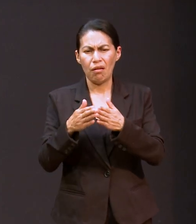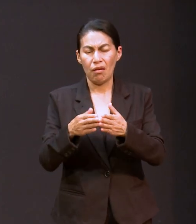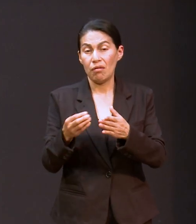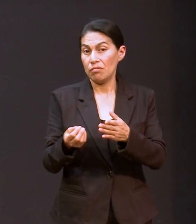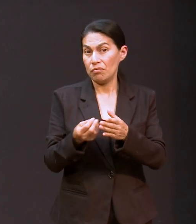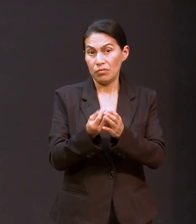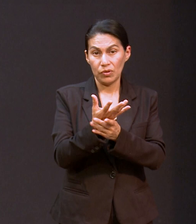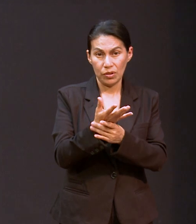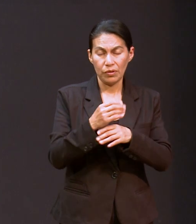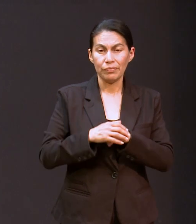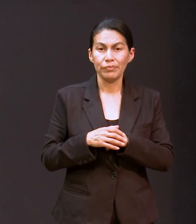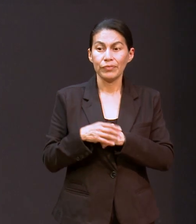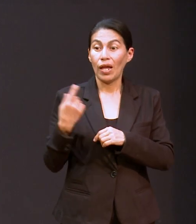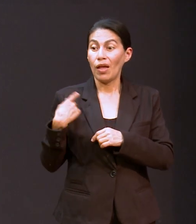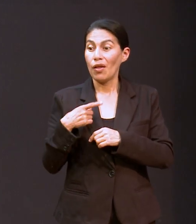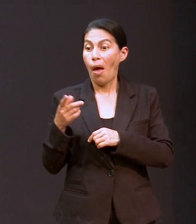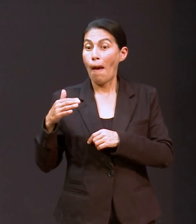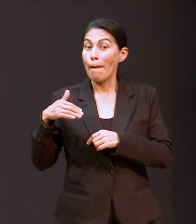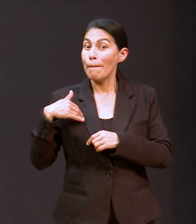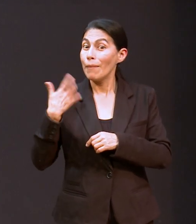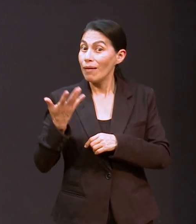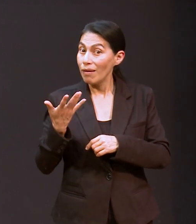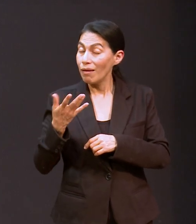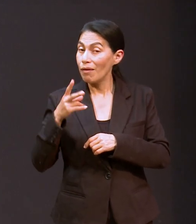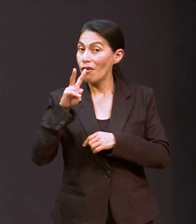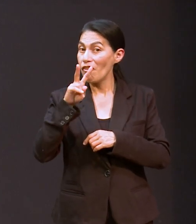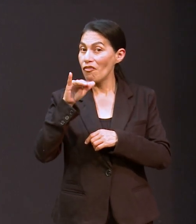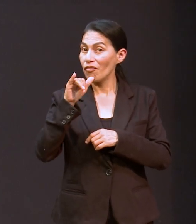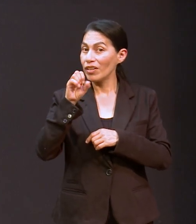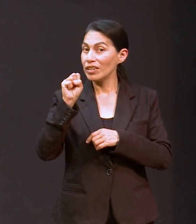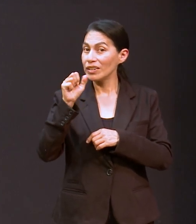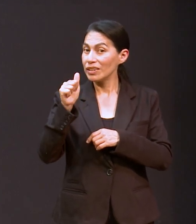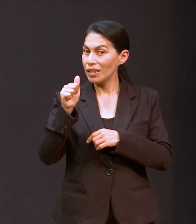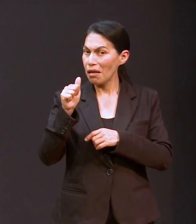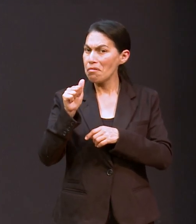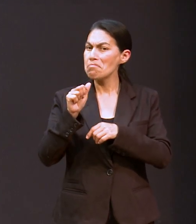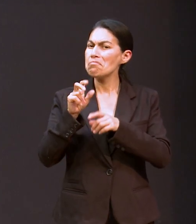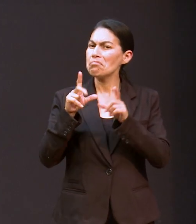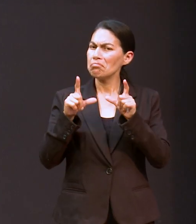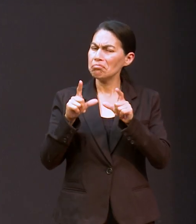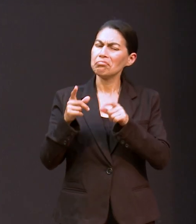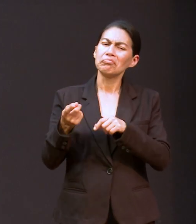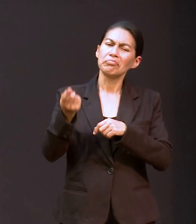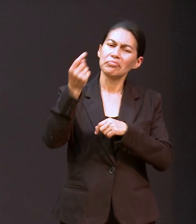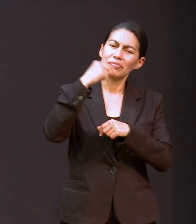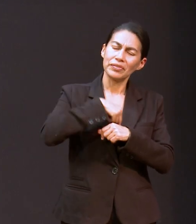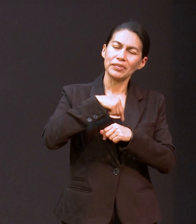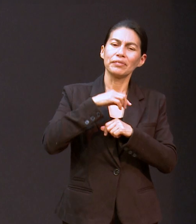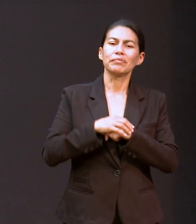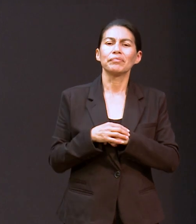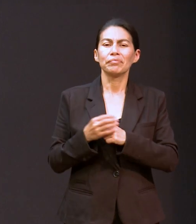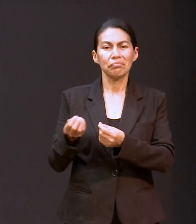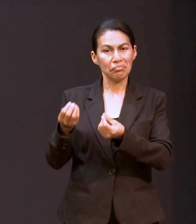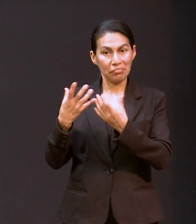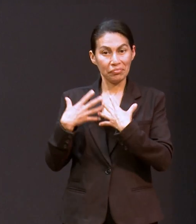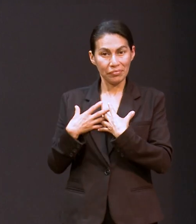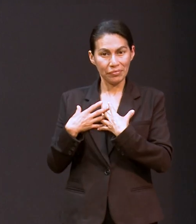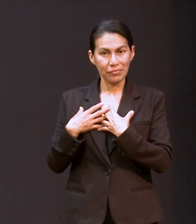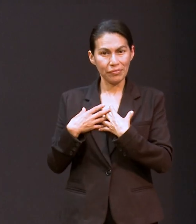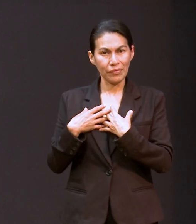botes nosotros nos dieron la visa de mi de milagro un milagro mi padre contaba la historia de